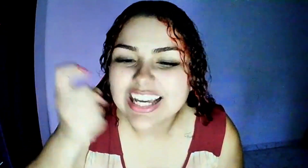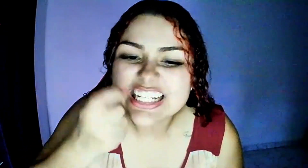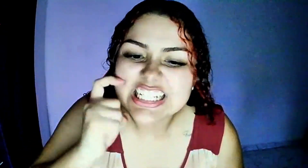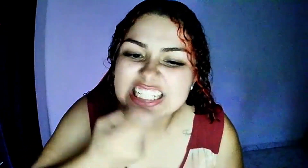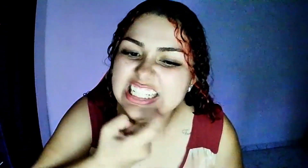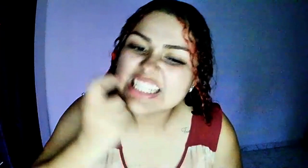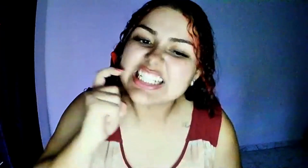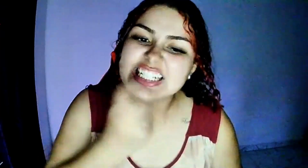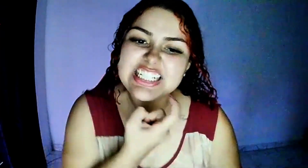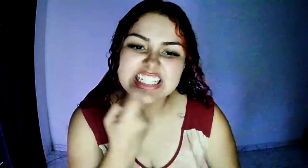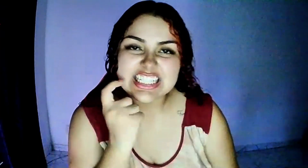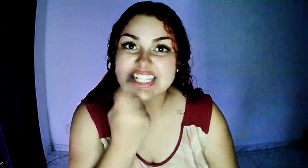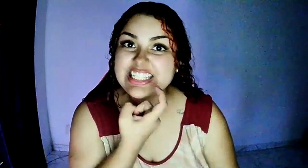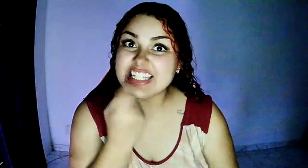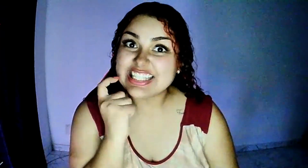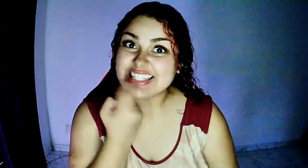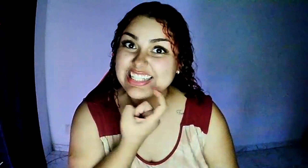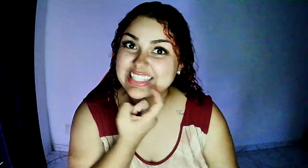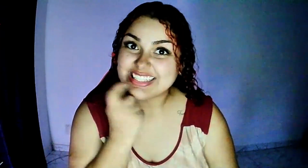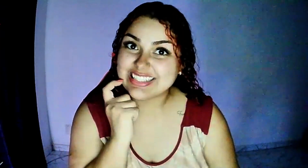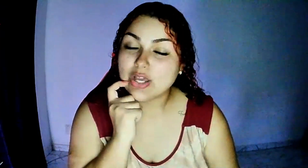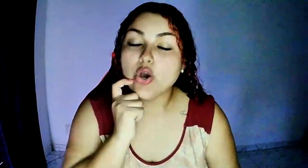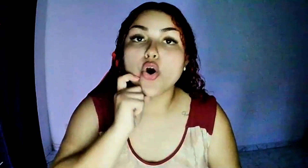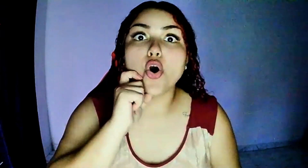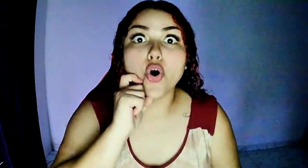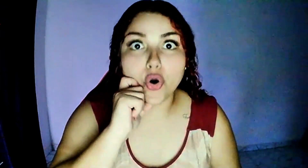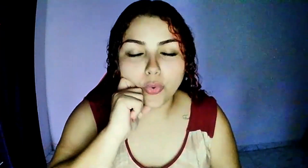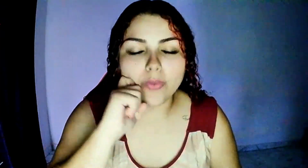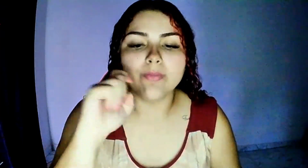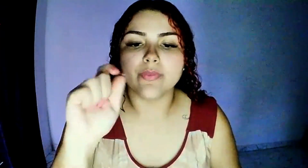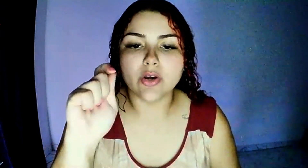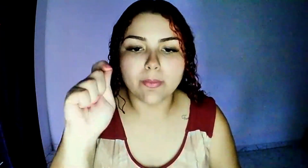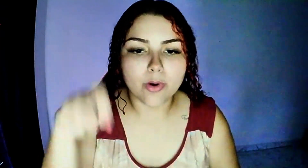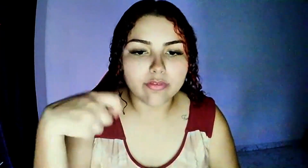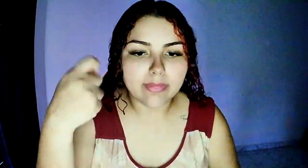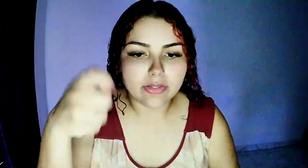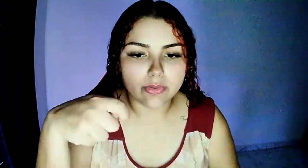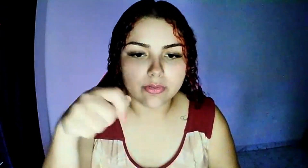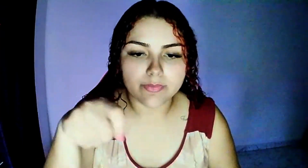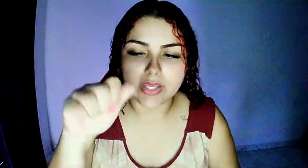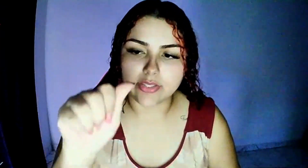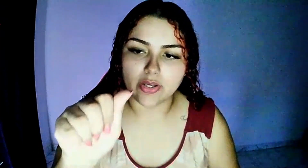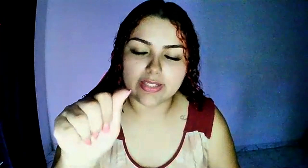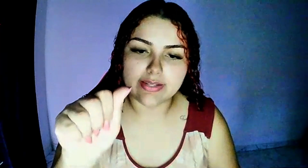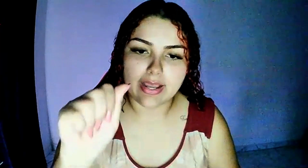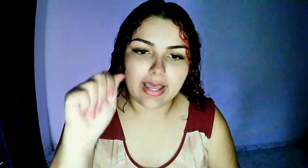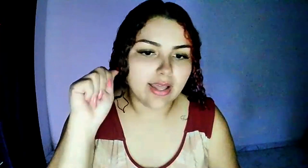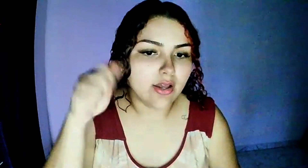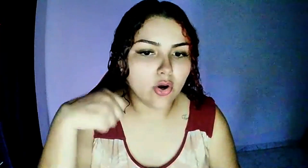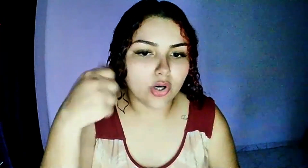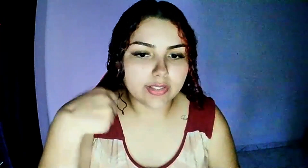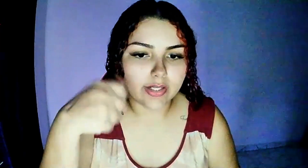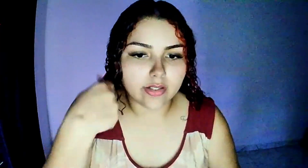tá? Dentista. Ou movimento, aqui ó, letra A,